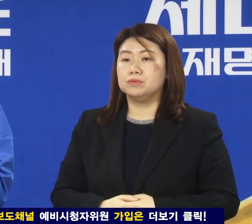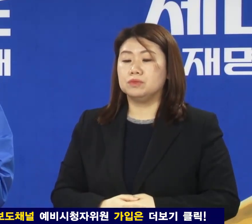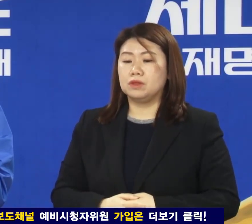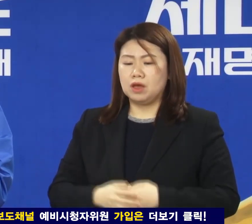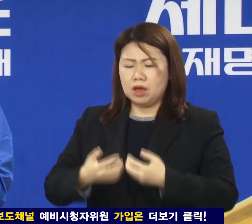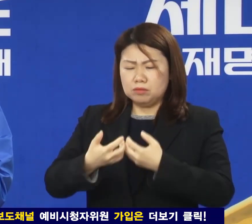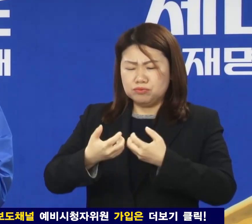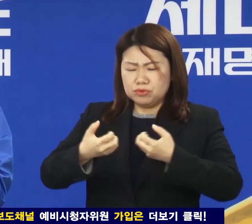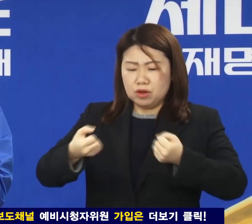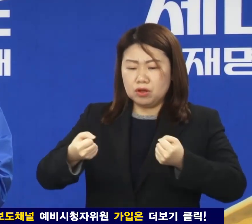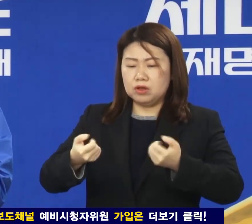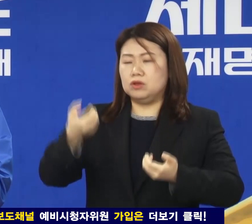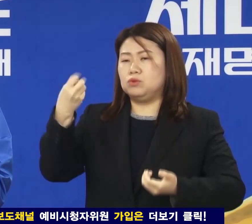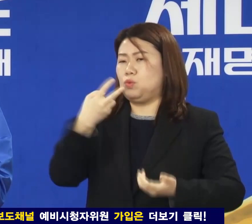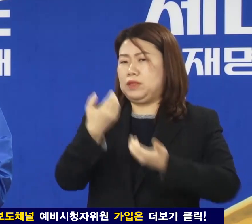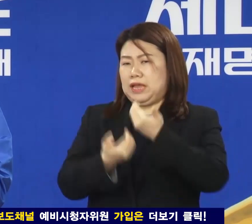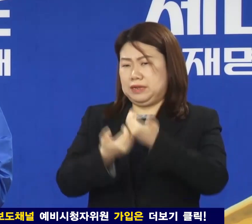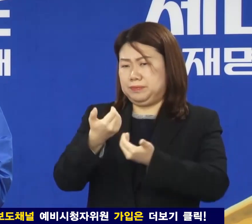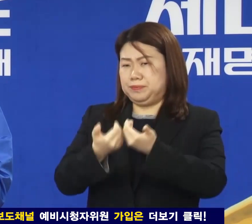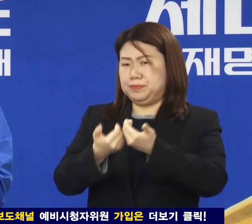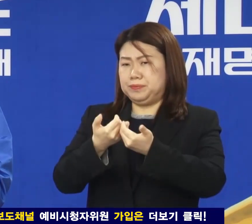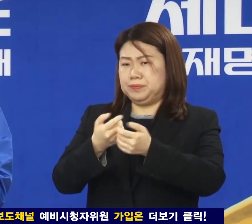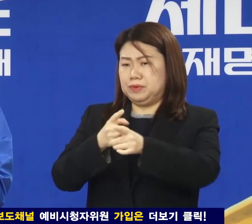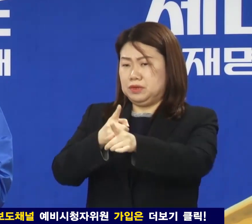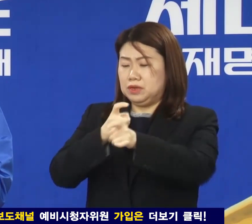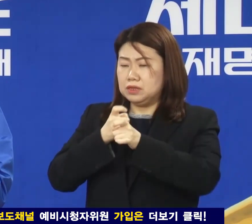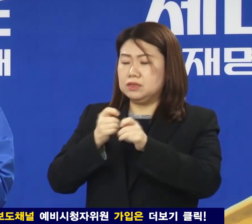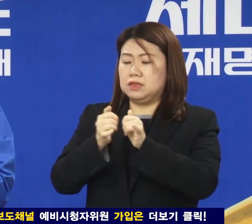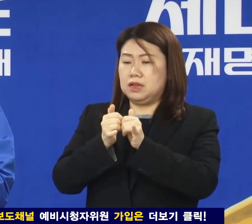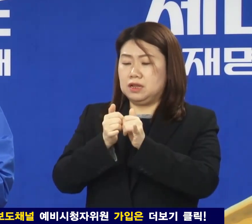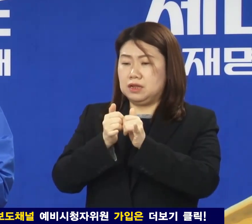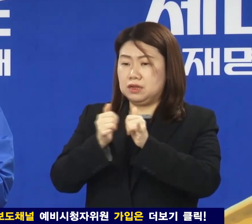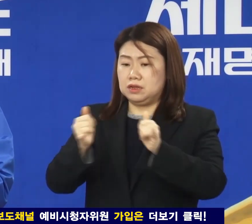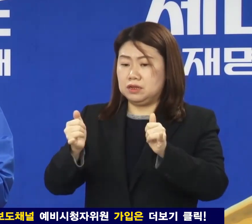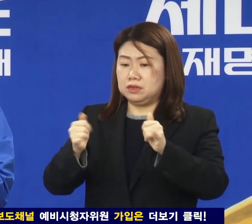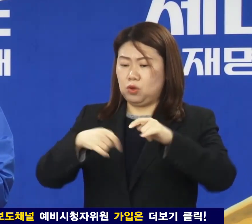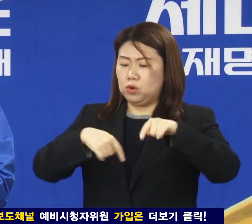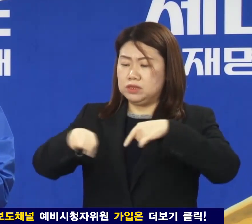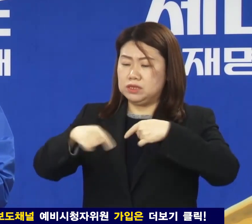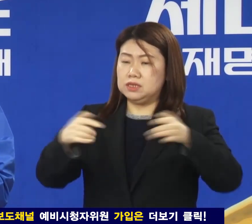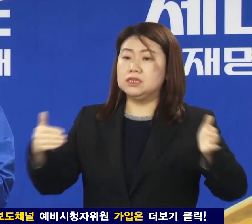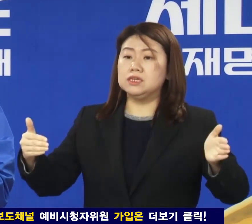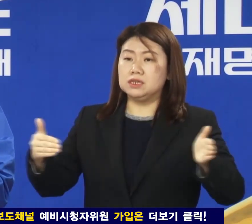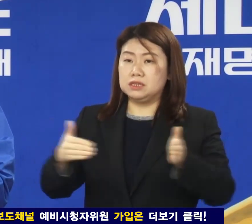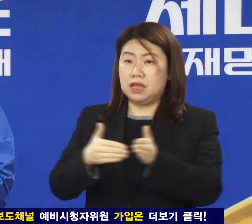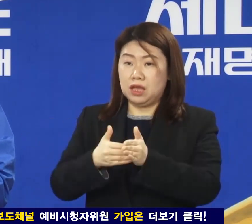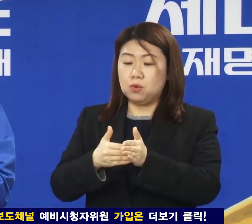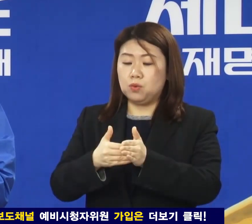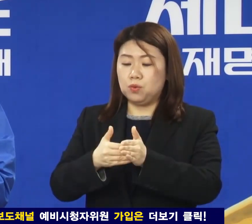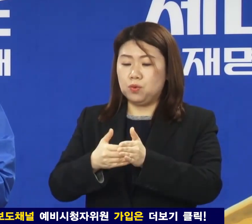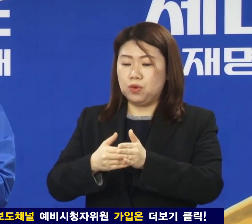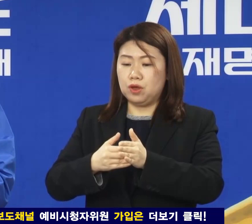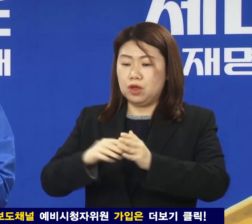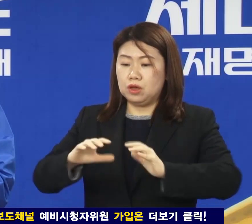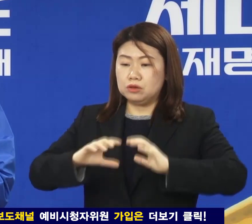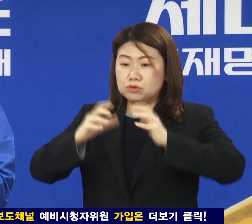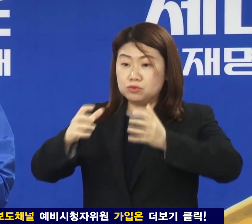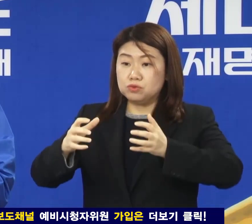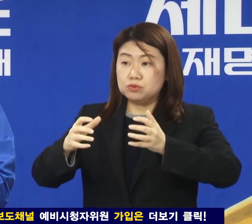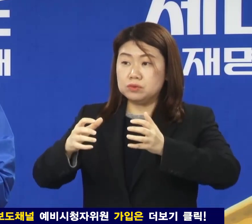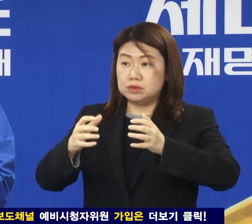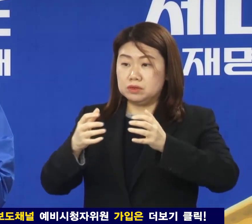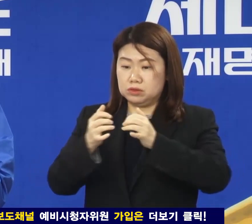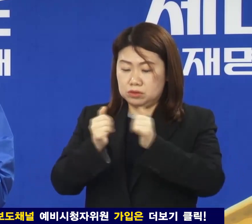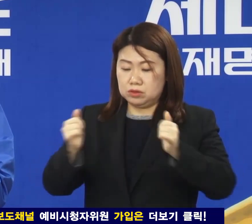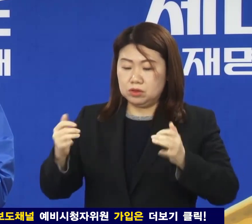이는 분열과 대립, 증오의 정치를 종식시켜서 국민통합의 정치를 실현하겠다는 민주당의